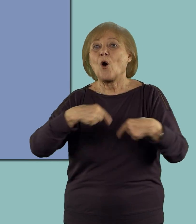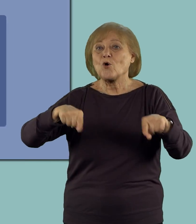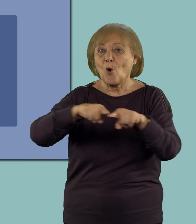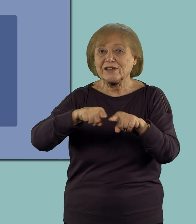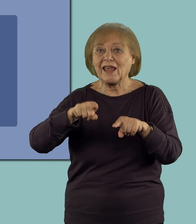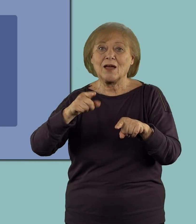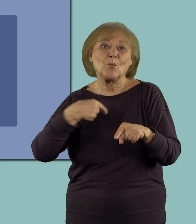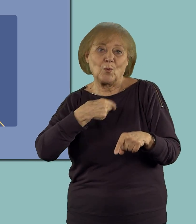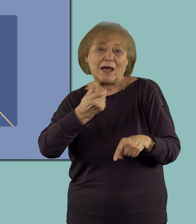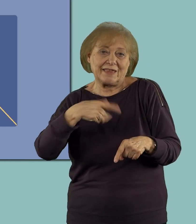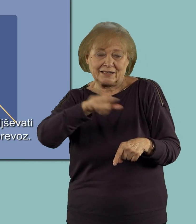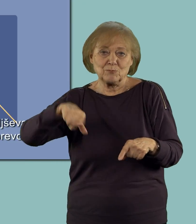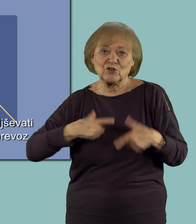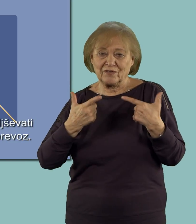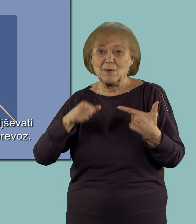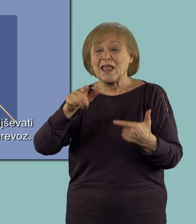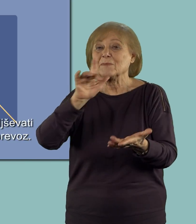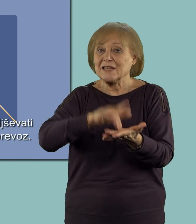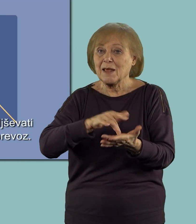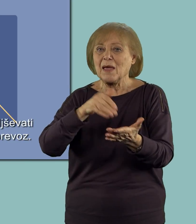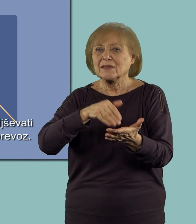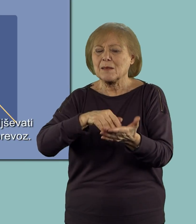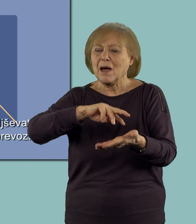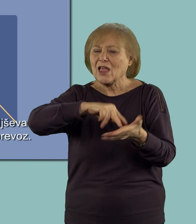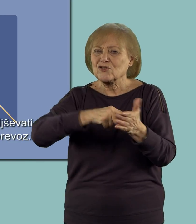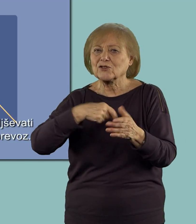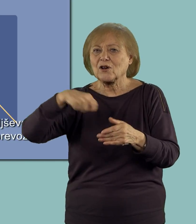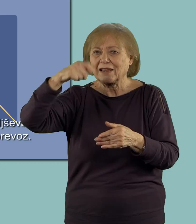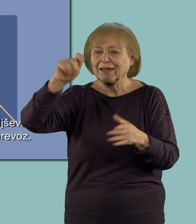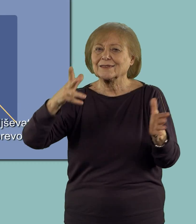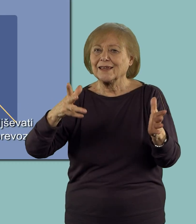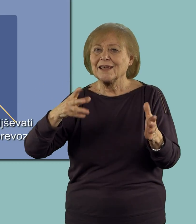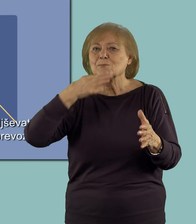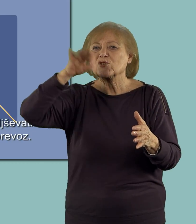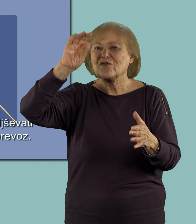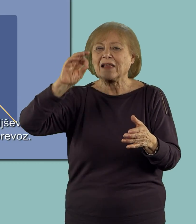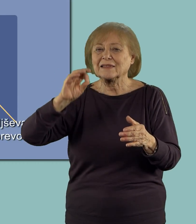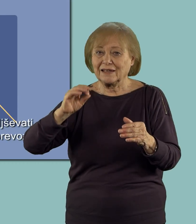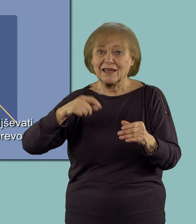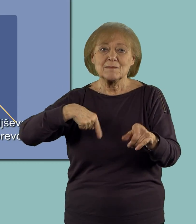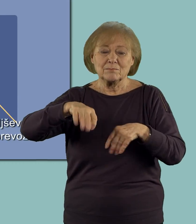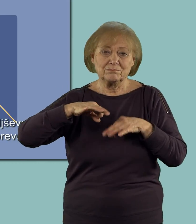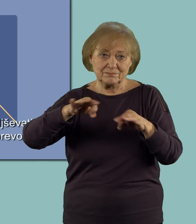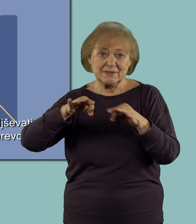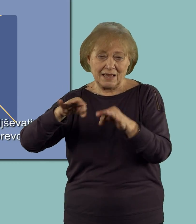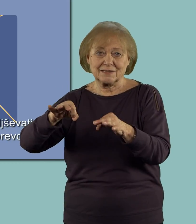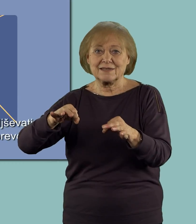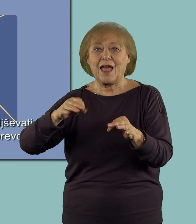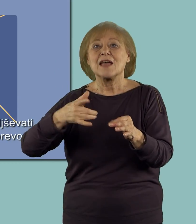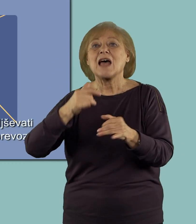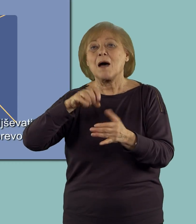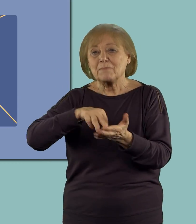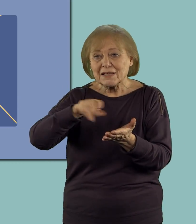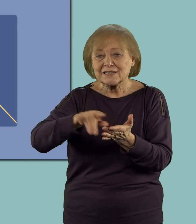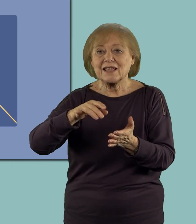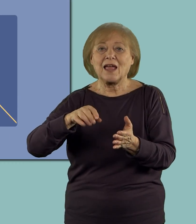v katerem živimo. S tem ciljem je treba načrtno graditi in izboljševati infrastrukturo za pešce, kolesarje in